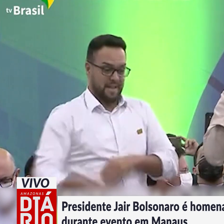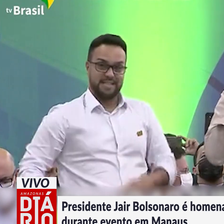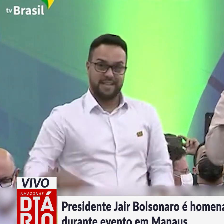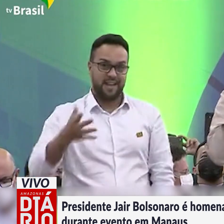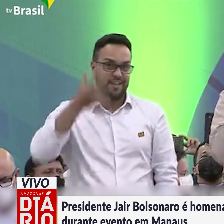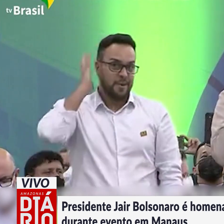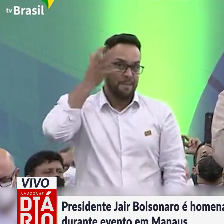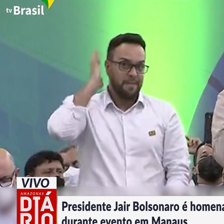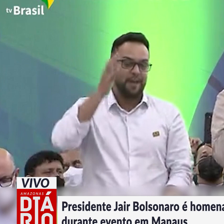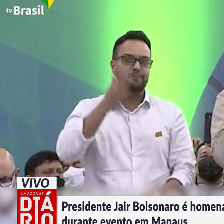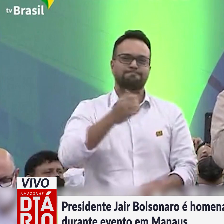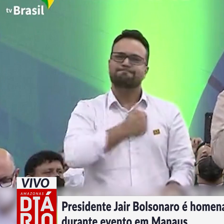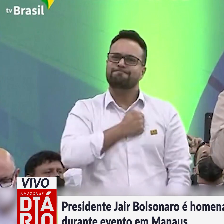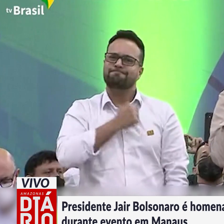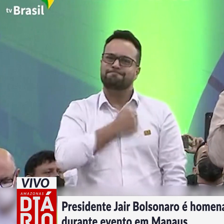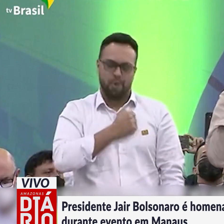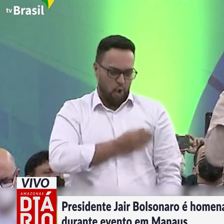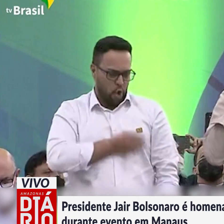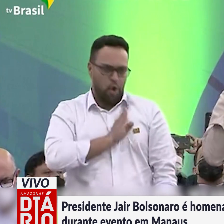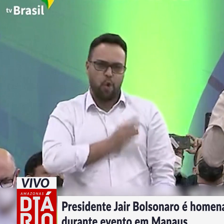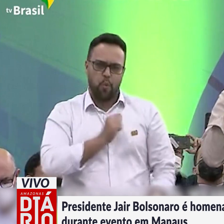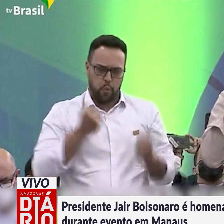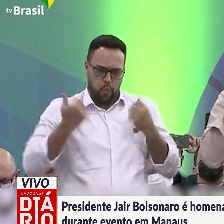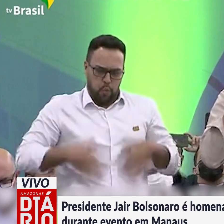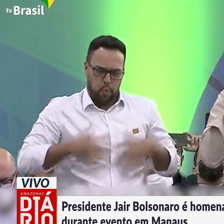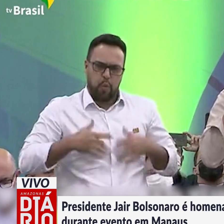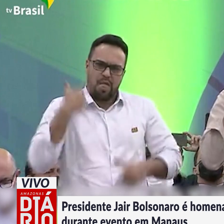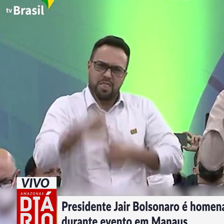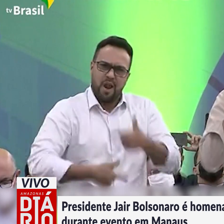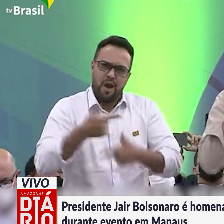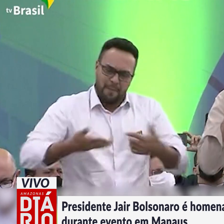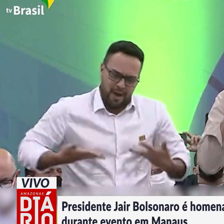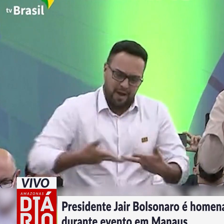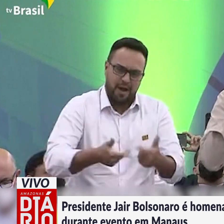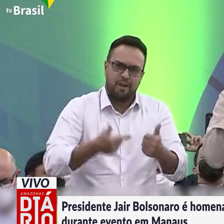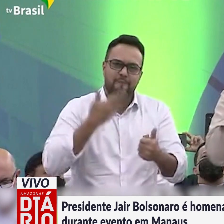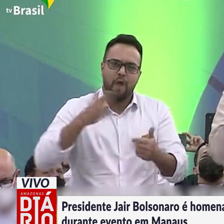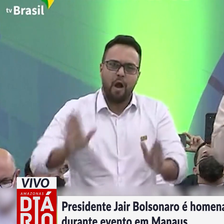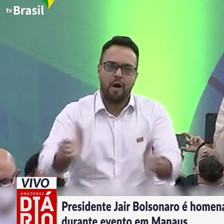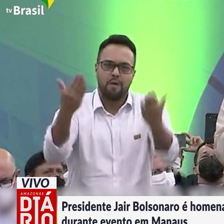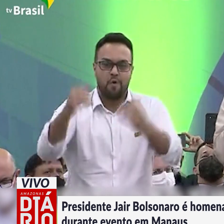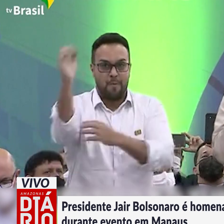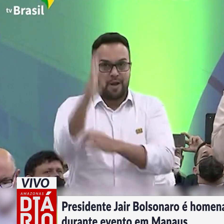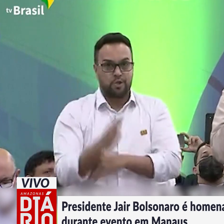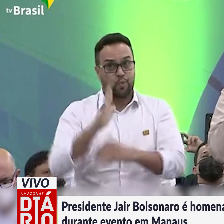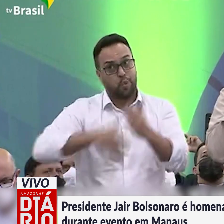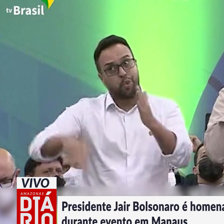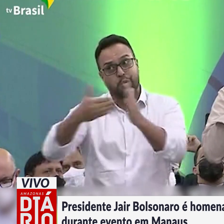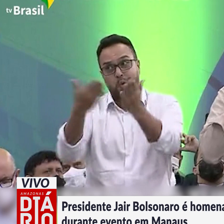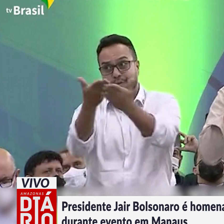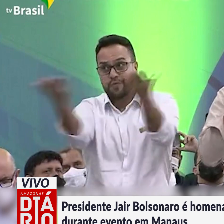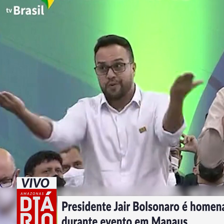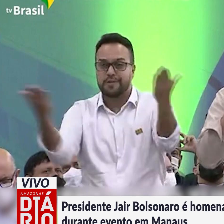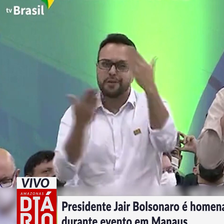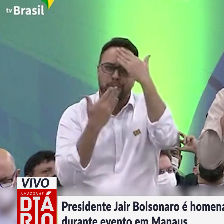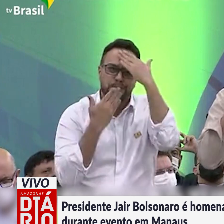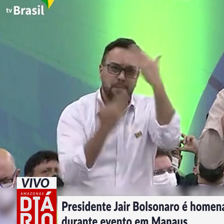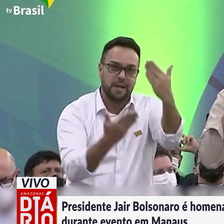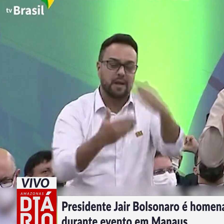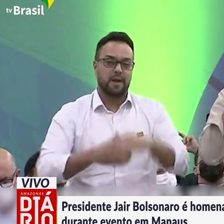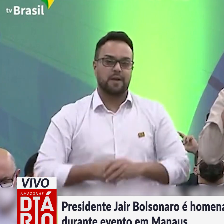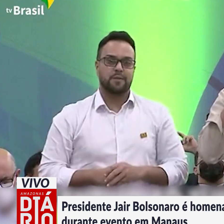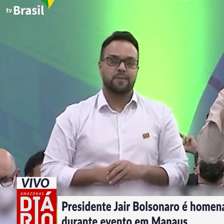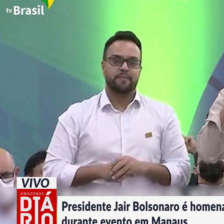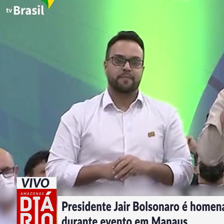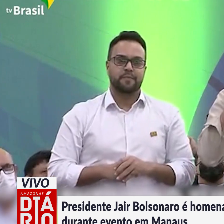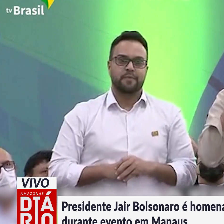homem que tem um grande coração e faz um enorme trabalho pelo Brasil. A todos vocês, muito obrigado